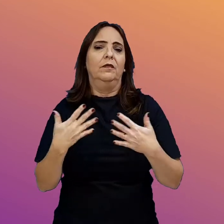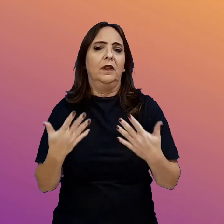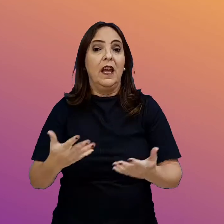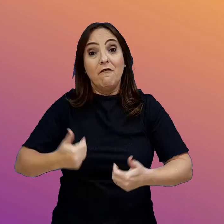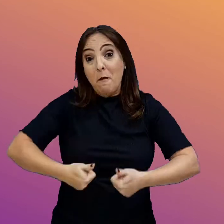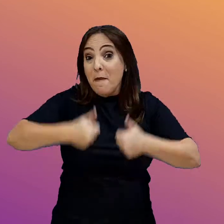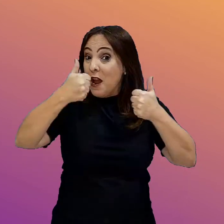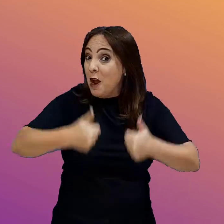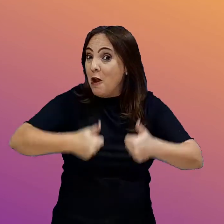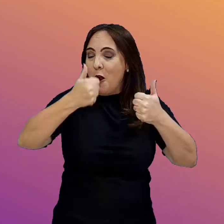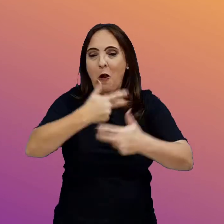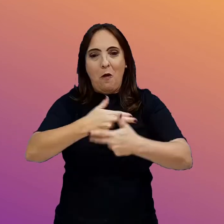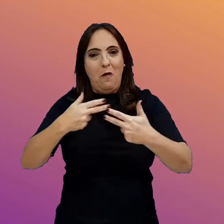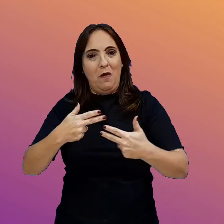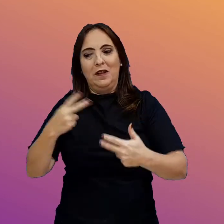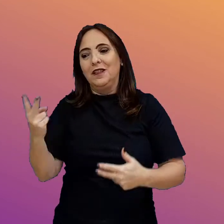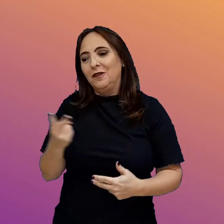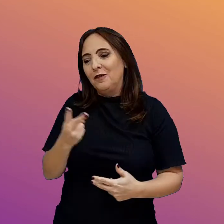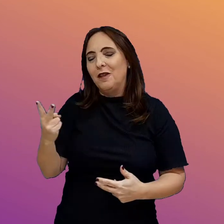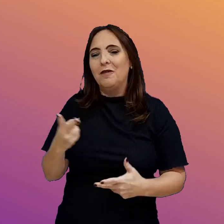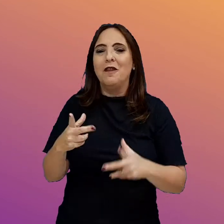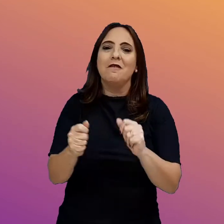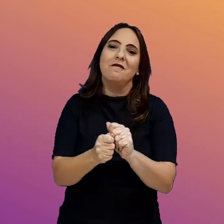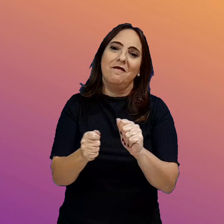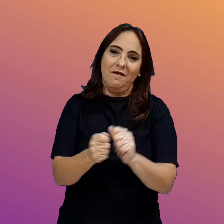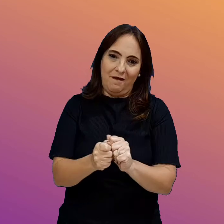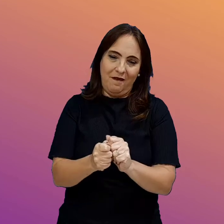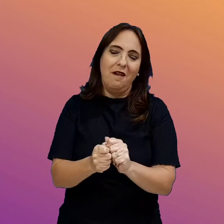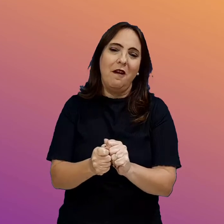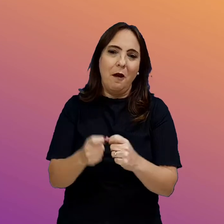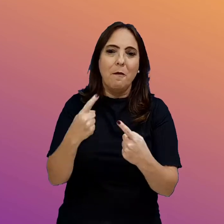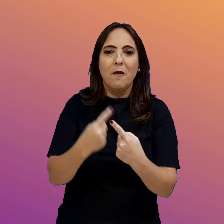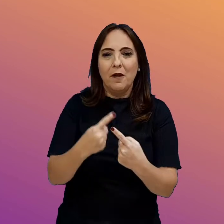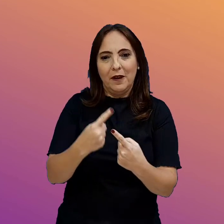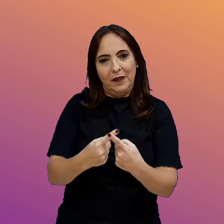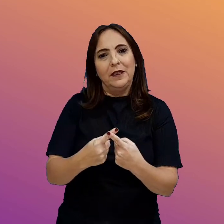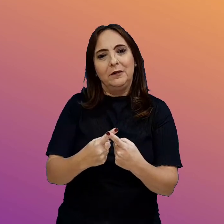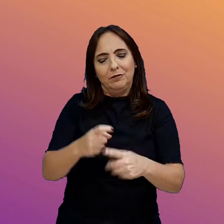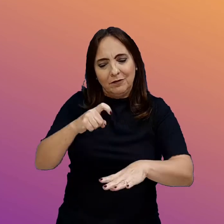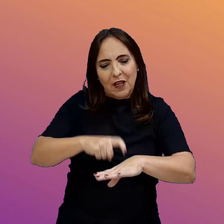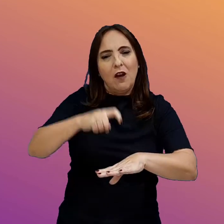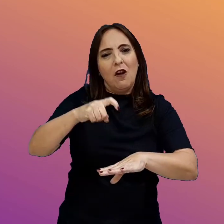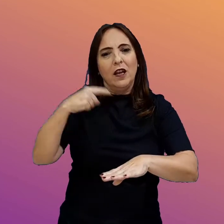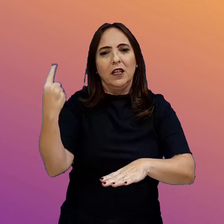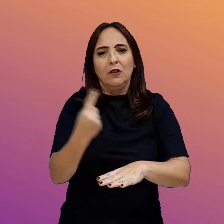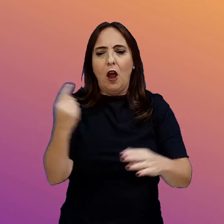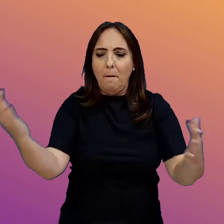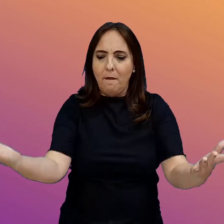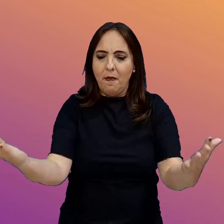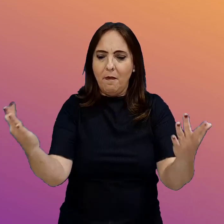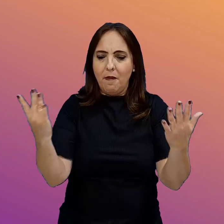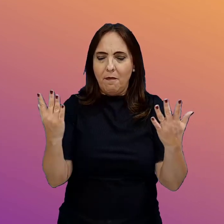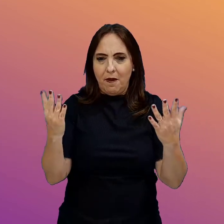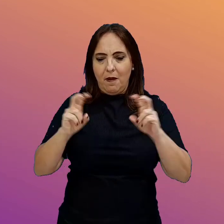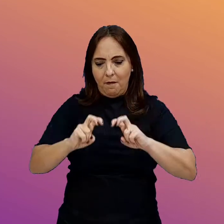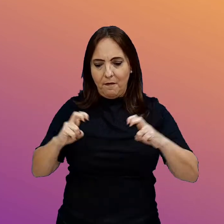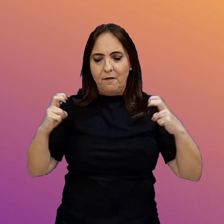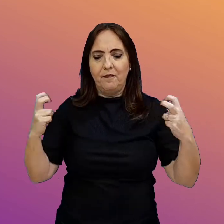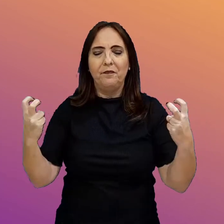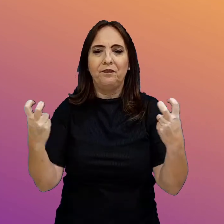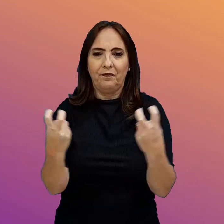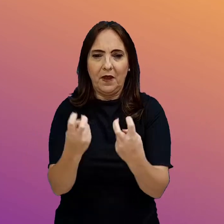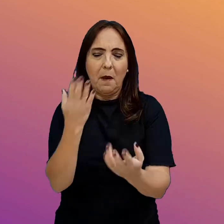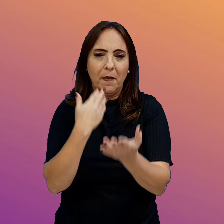dos melhores investimentos que a gente fez, porque é nessa hora que a gente senta para jantar que a gente consegue